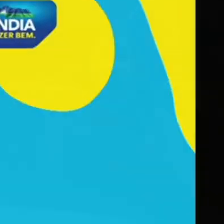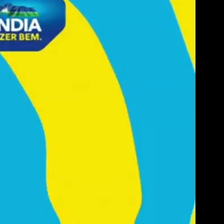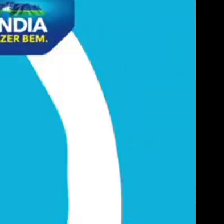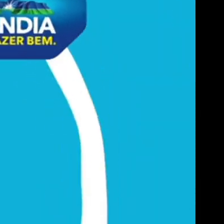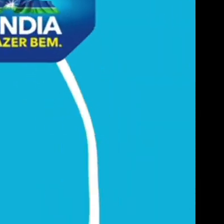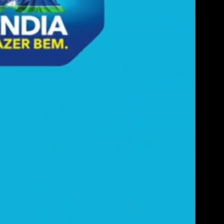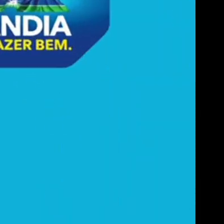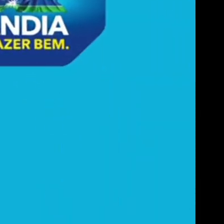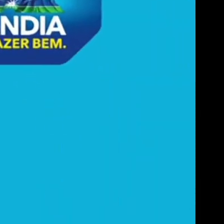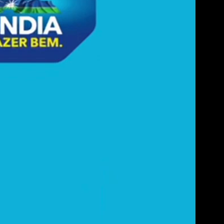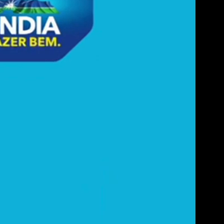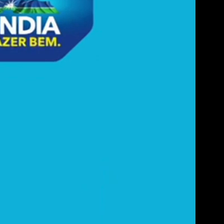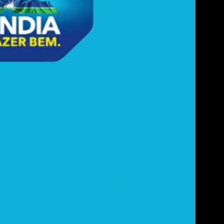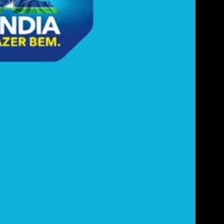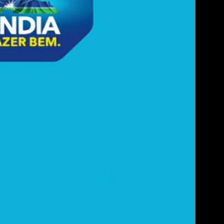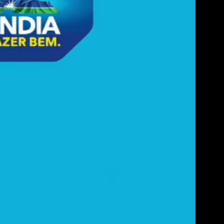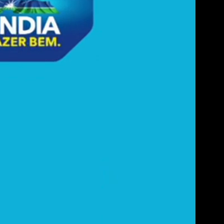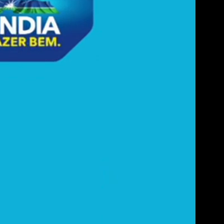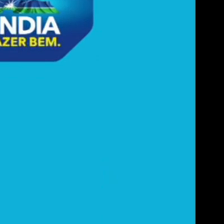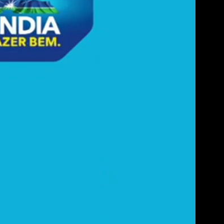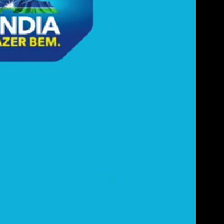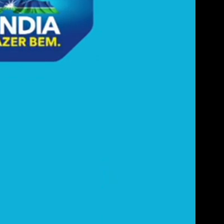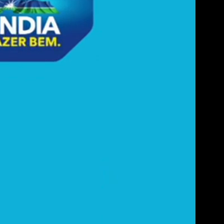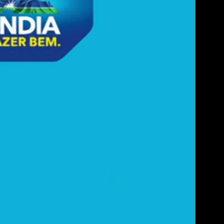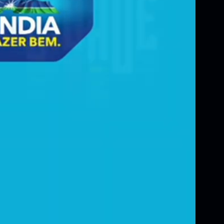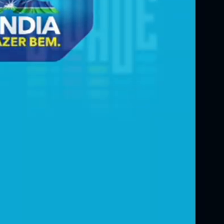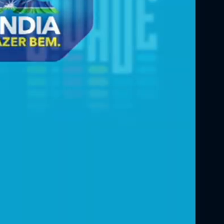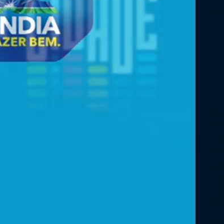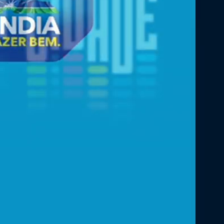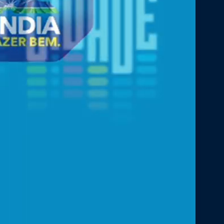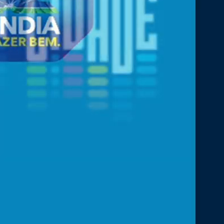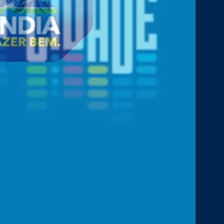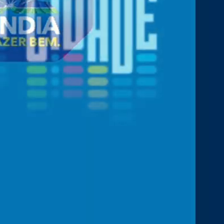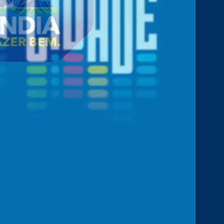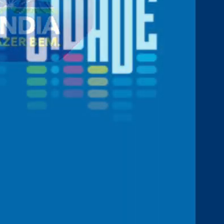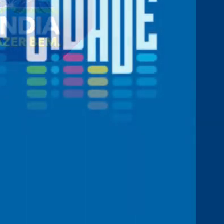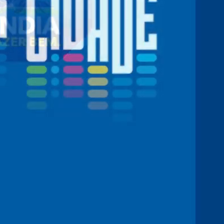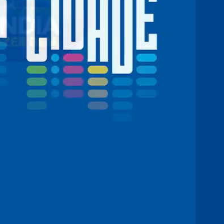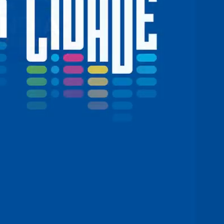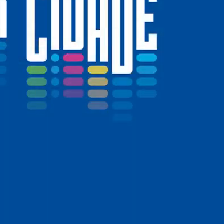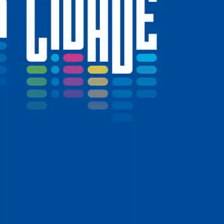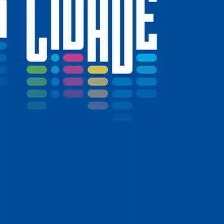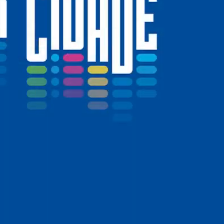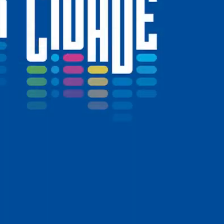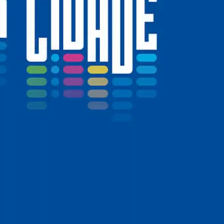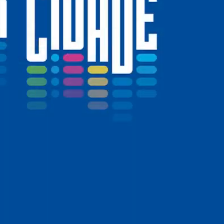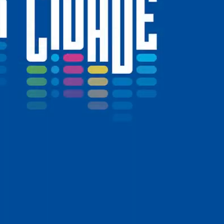Continue conosco no portal da Prefeitura e nas redes sociais.